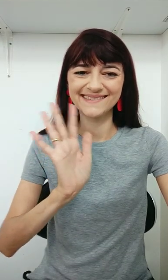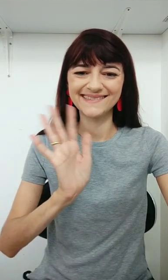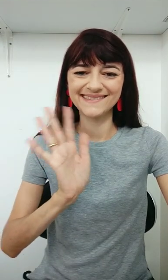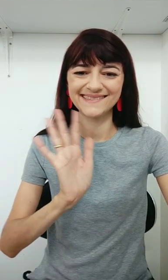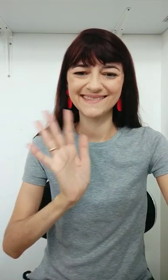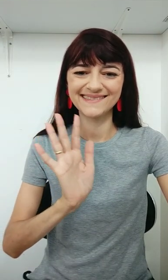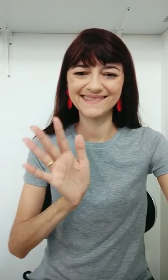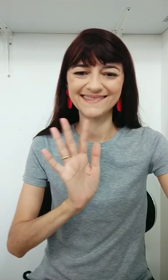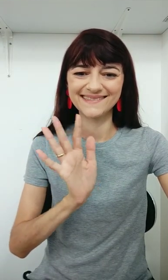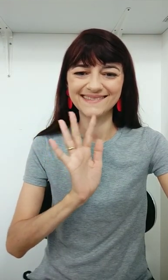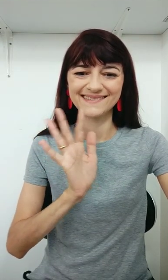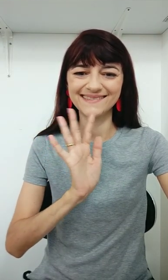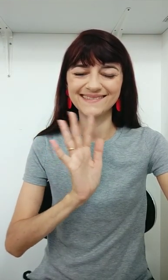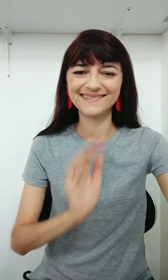Olá,